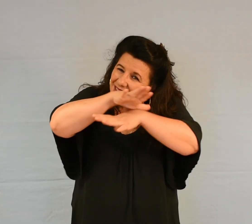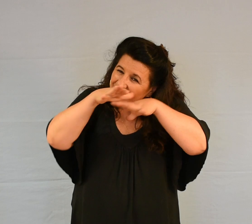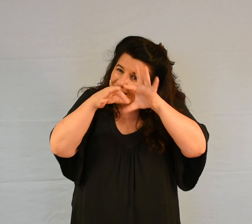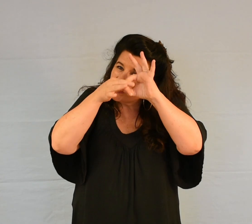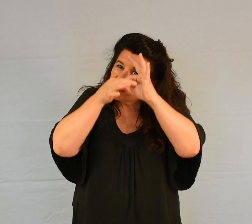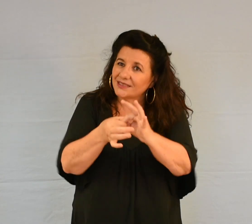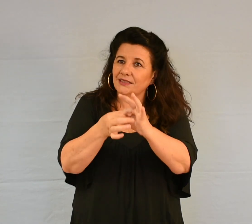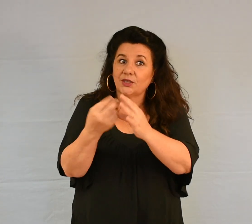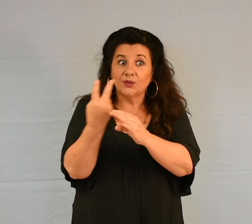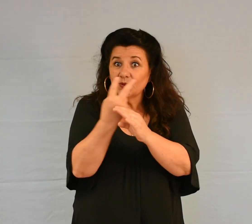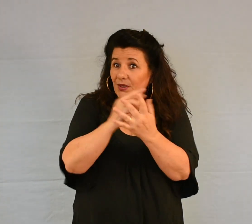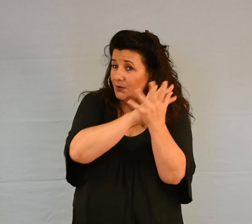deviendront une seule chair.